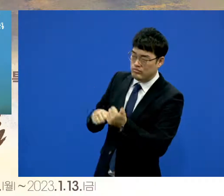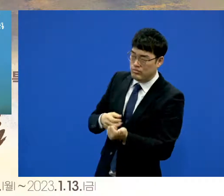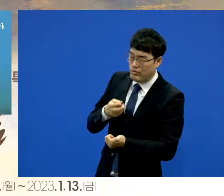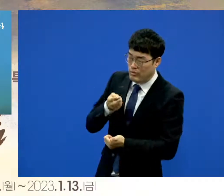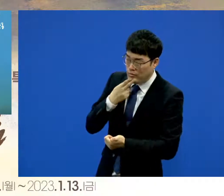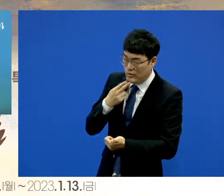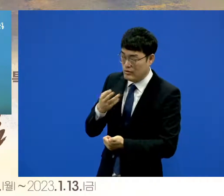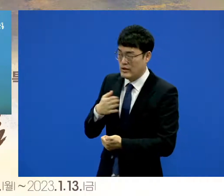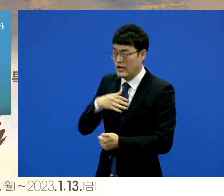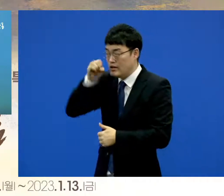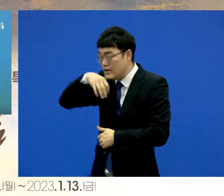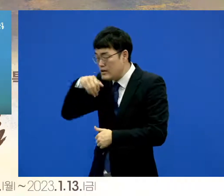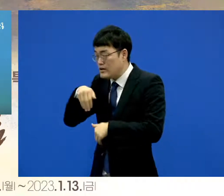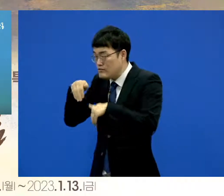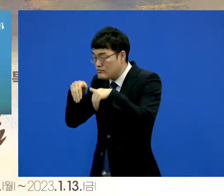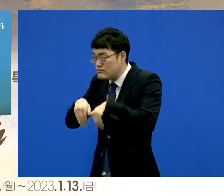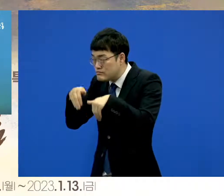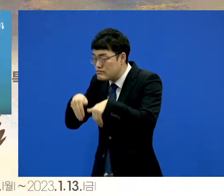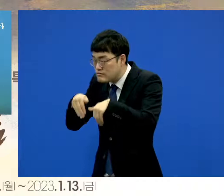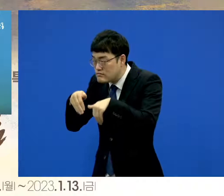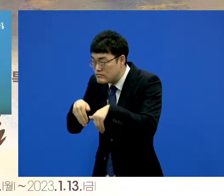탕자의 생각이에요.